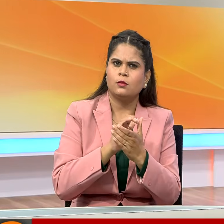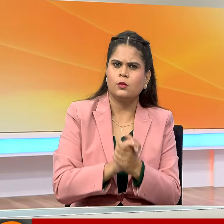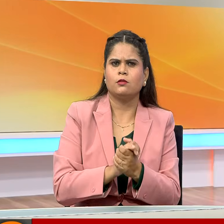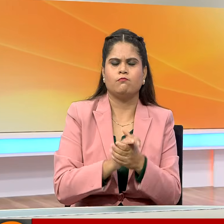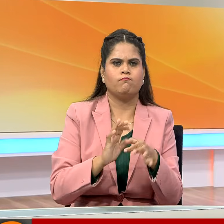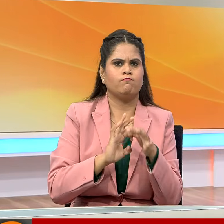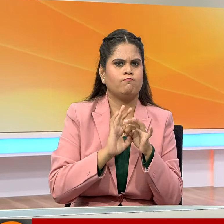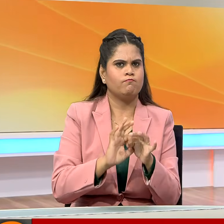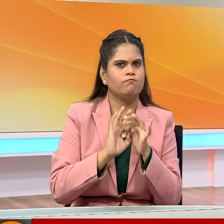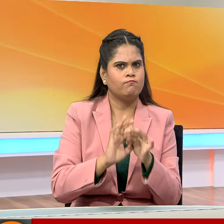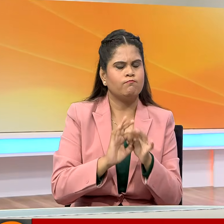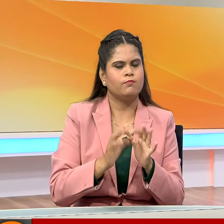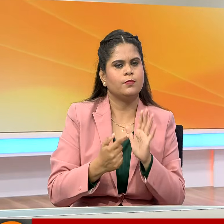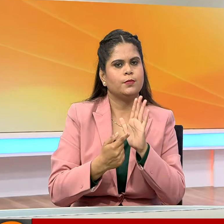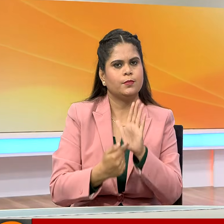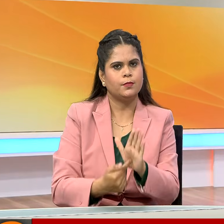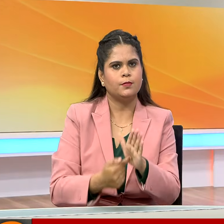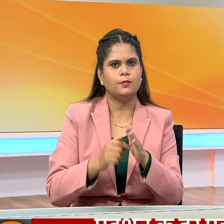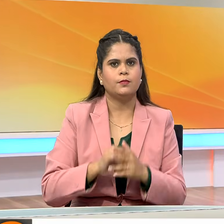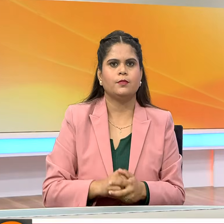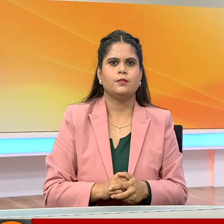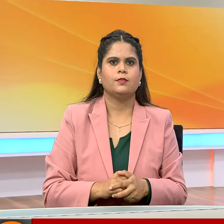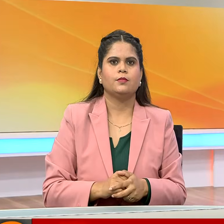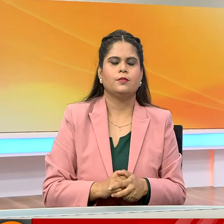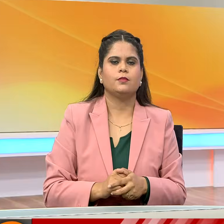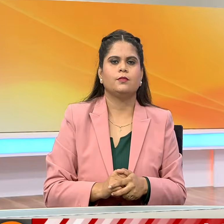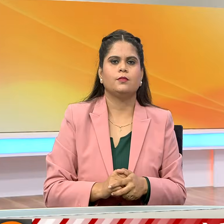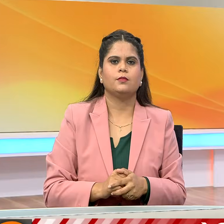गहरे संबंधों को दर्शाते हैं।